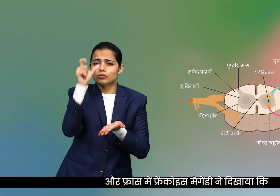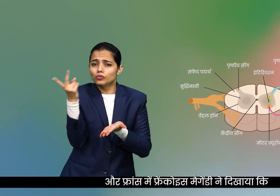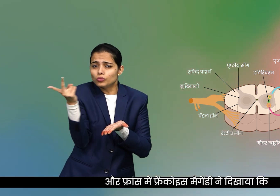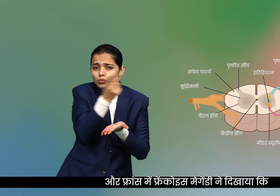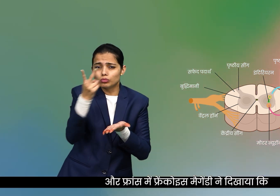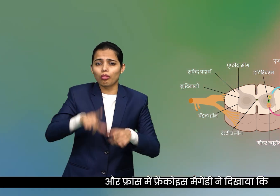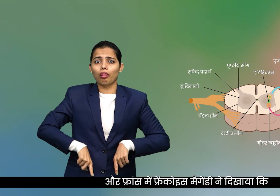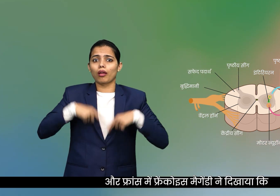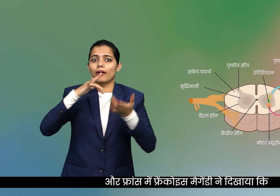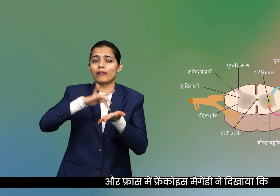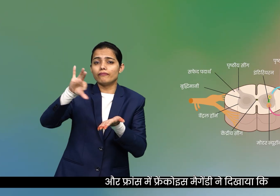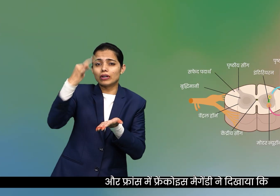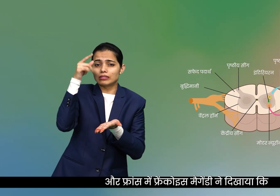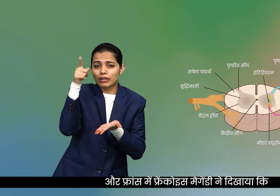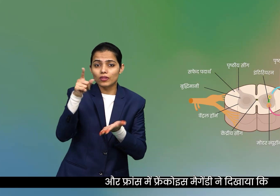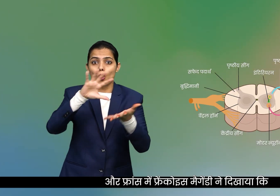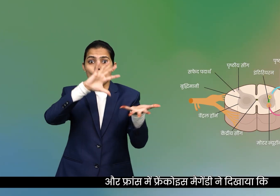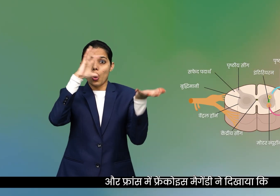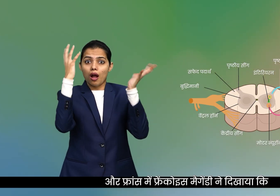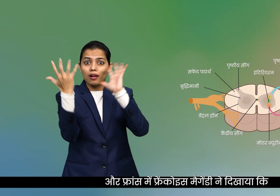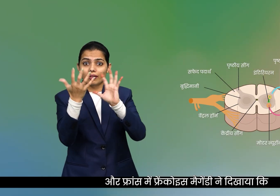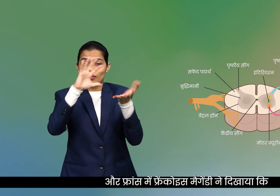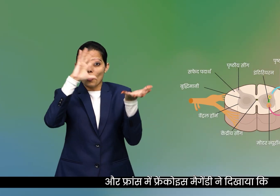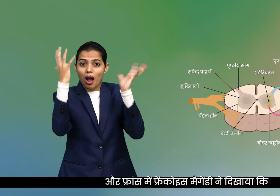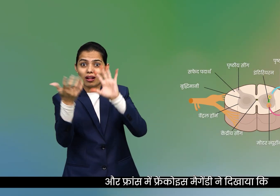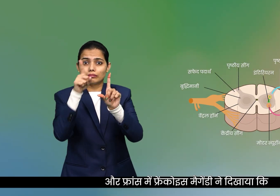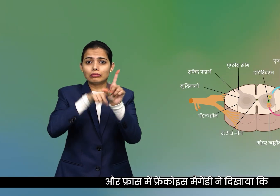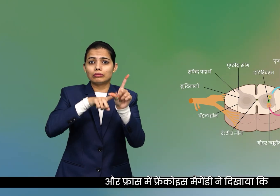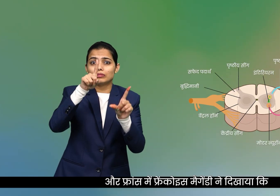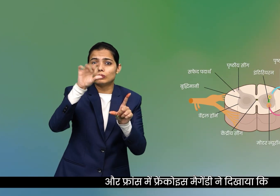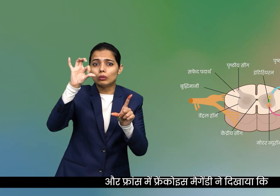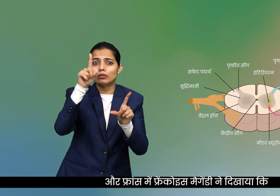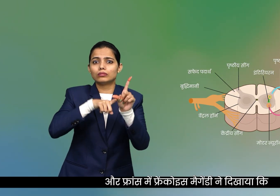फ्रांसुआ मैगेंडी फ्रांस से ने दिखाया कि